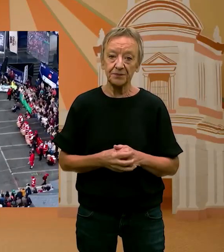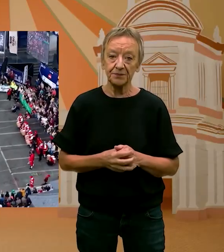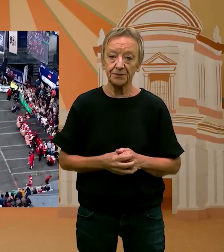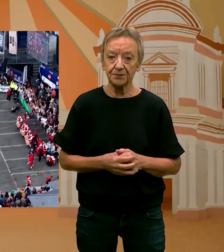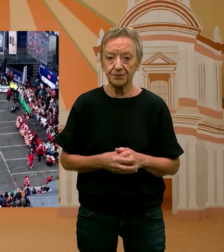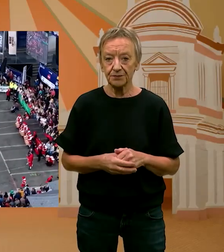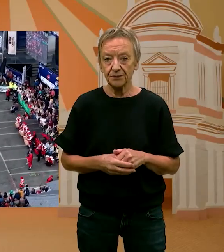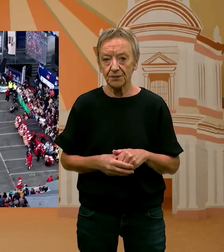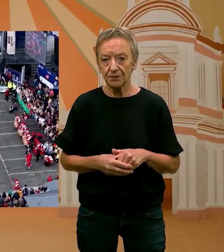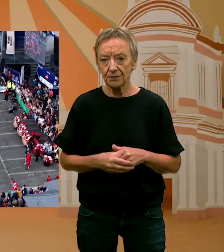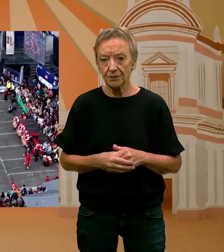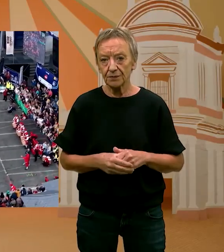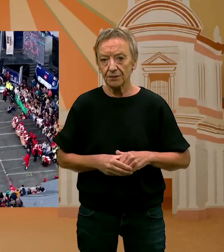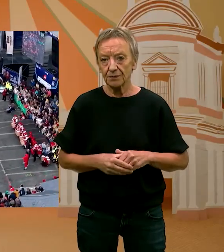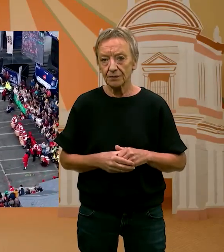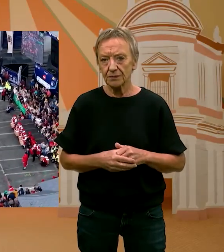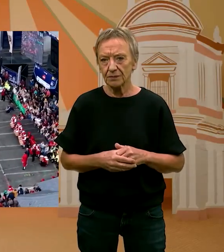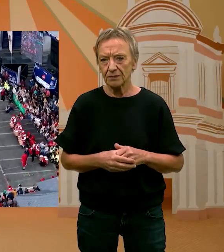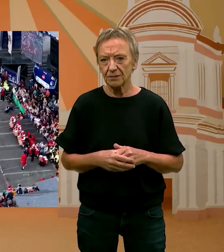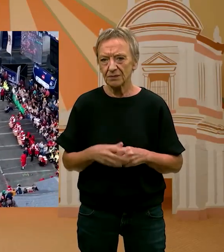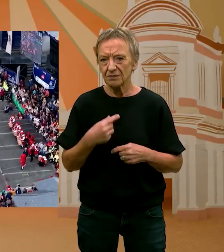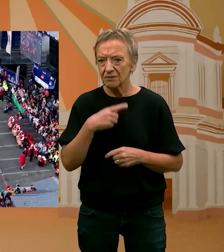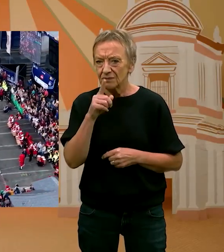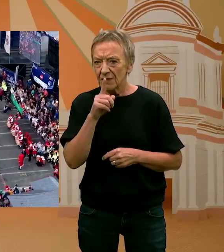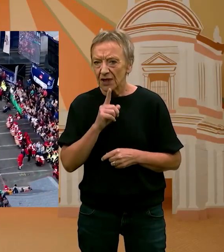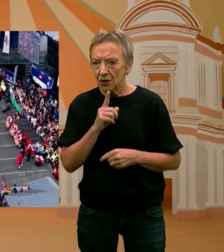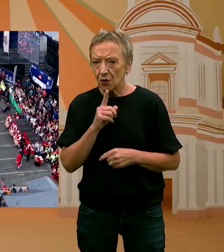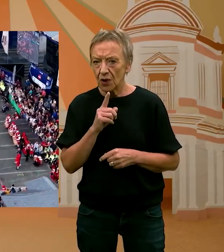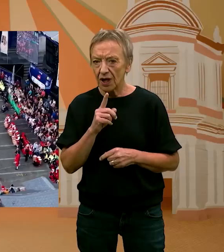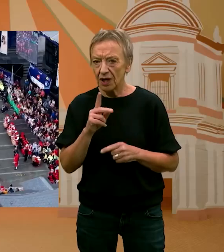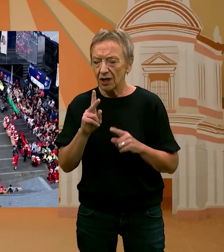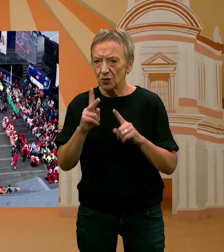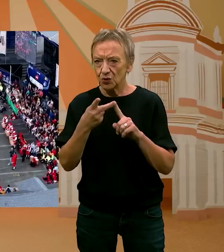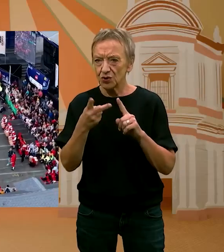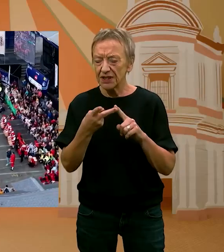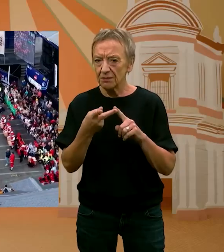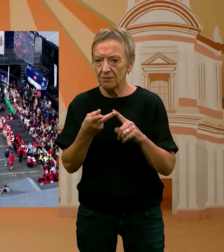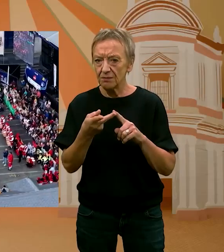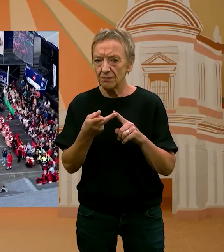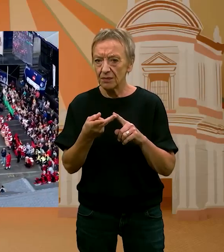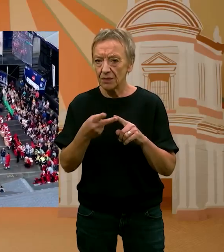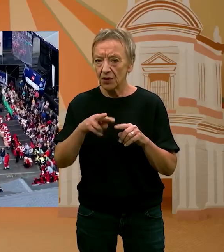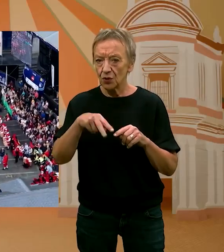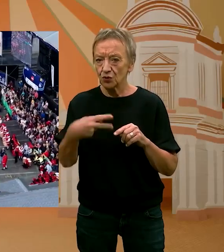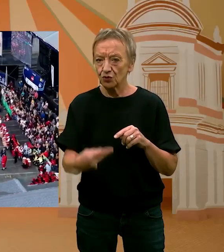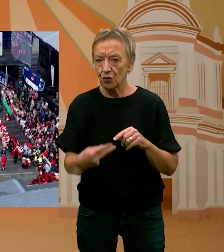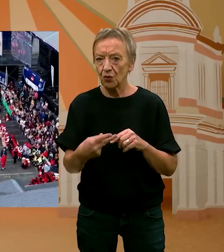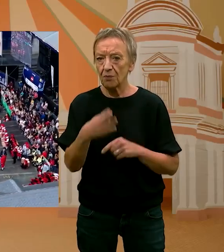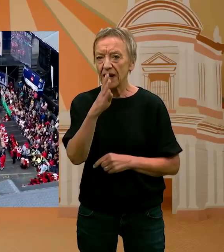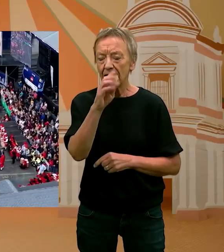avec lui, Alice. Je me demande si c'est pas Yves Delieu, Babar, qui est tombé avec. Est-ce que je dis des bêtises? Non, c'est Babar, tout à fait. C'est Babar qui est tombé en même temps. Il a été pris dans